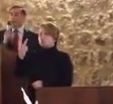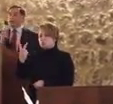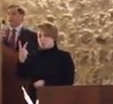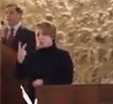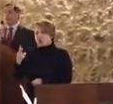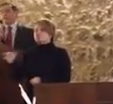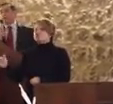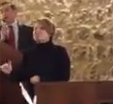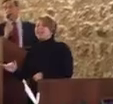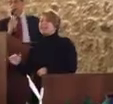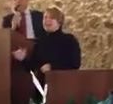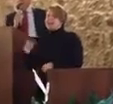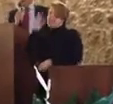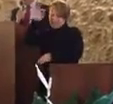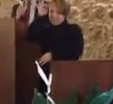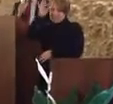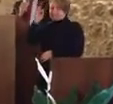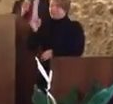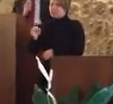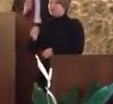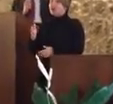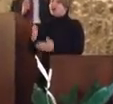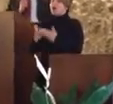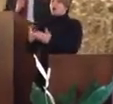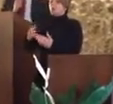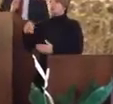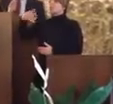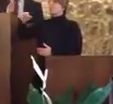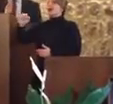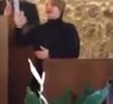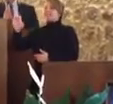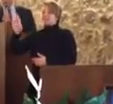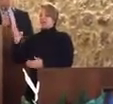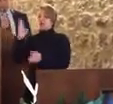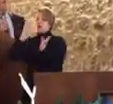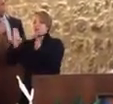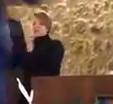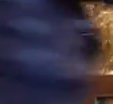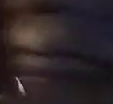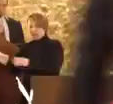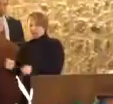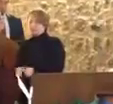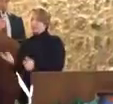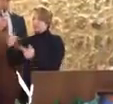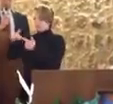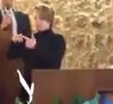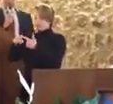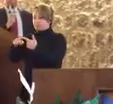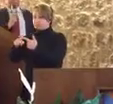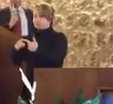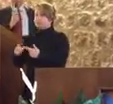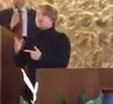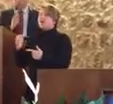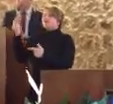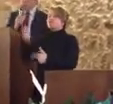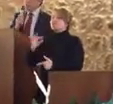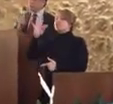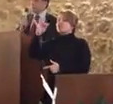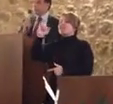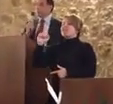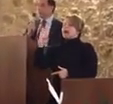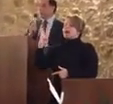che aiuta il Mayer, l'ospedale Mayer, e la fondazione Fiaba che è una fondazione